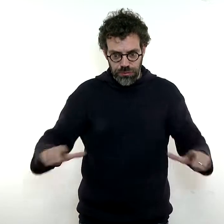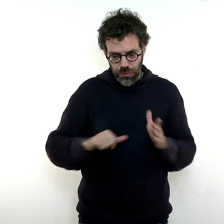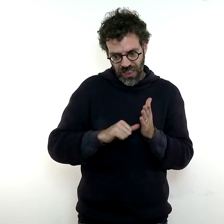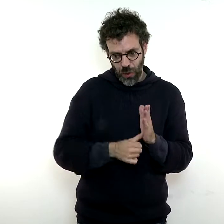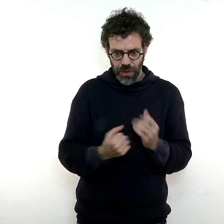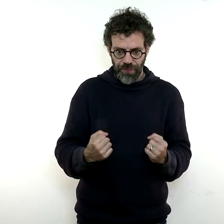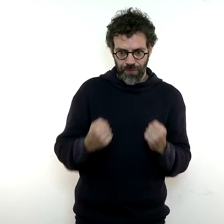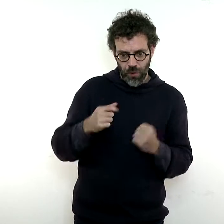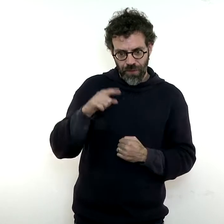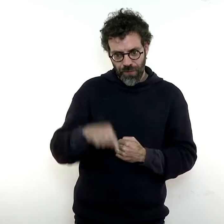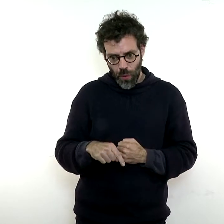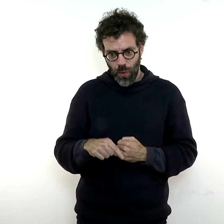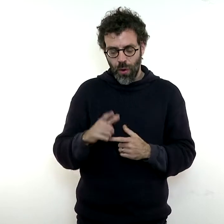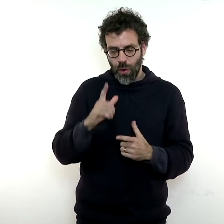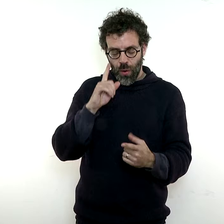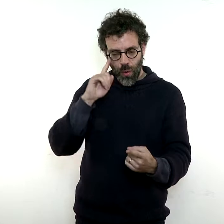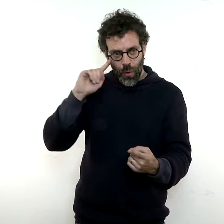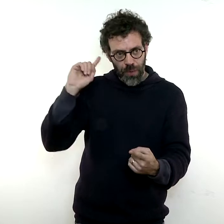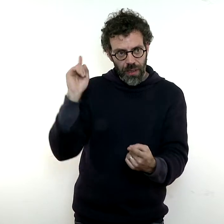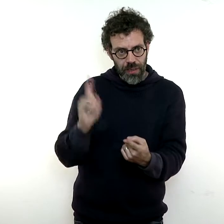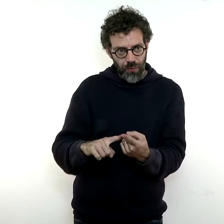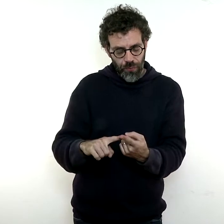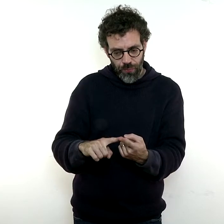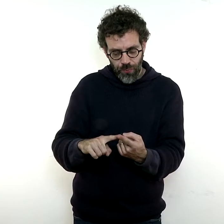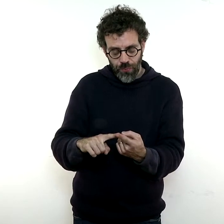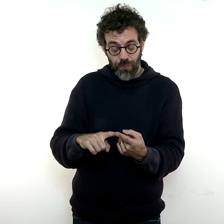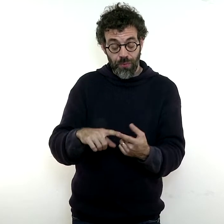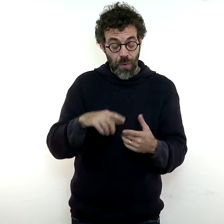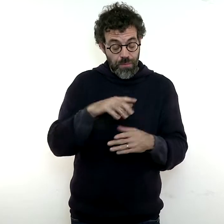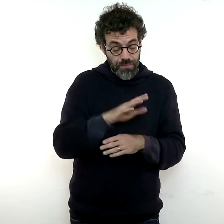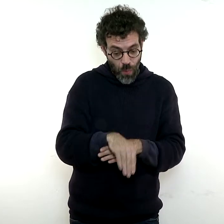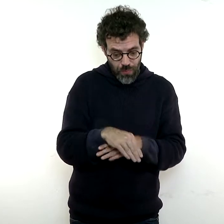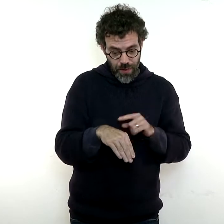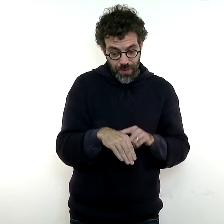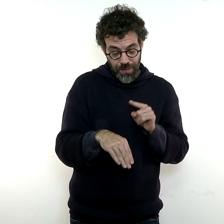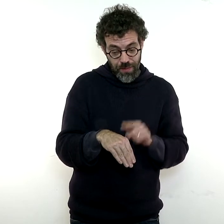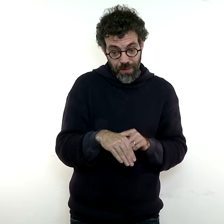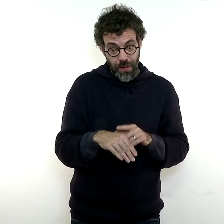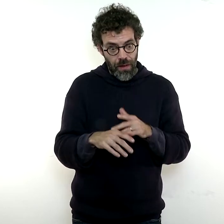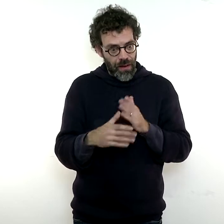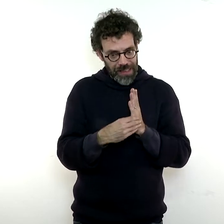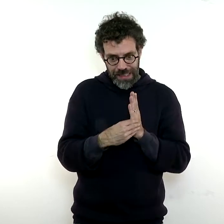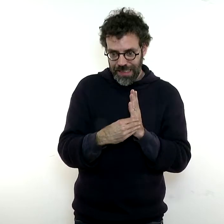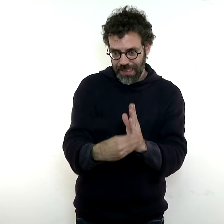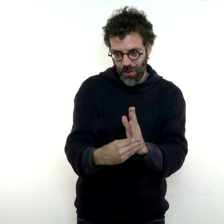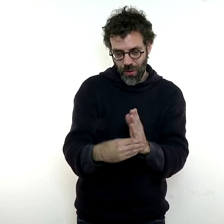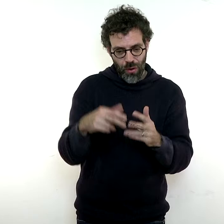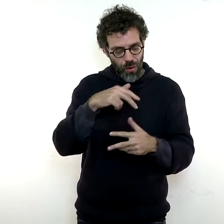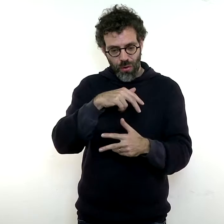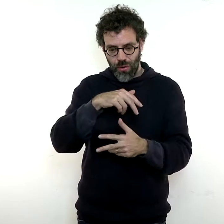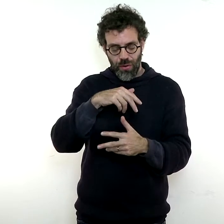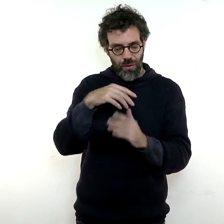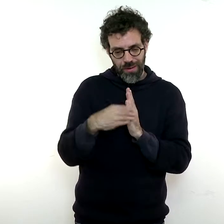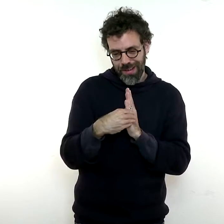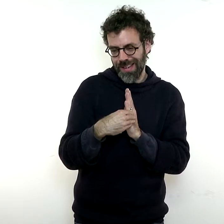forte permettant de conforter la position de Montpellier comme métropole des sports urbains. Cette opération est